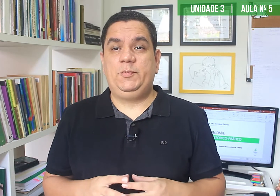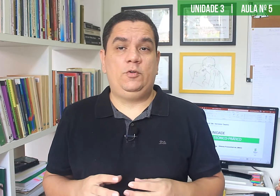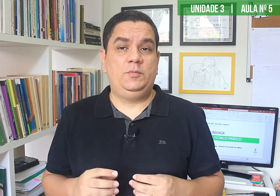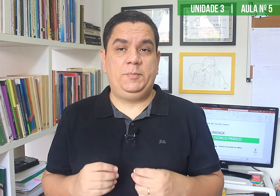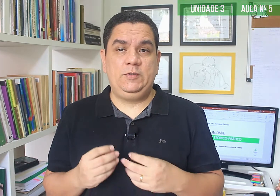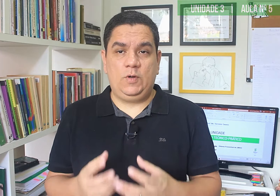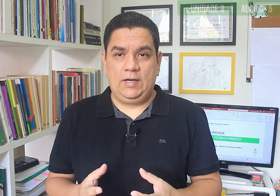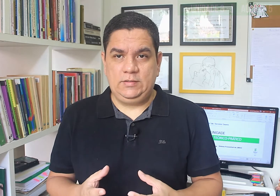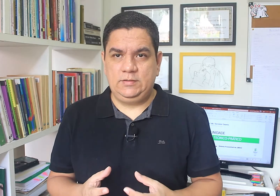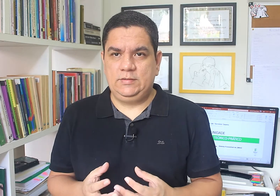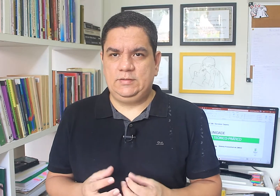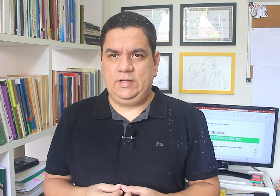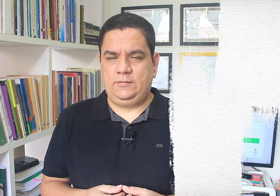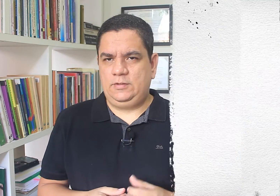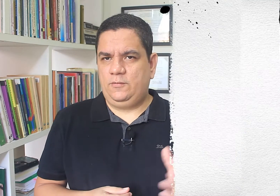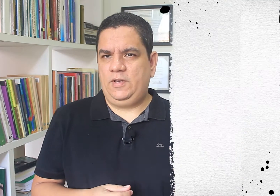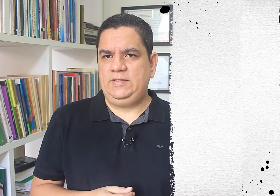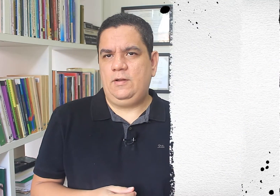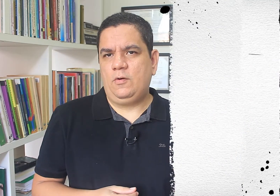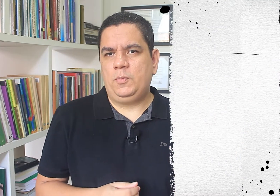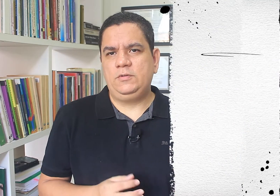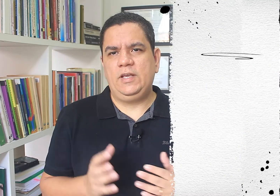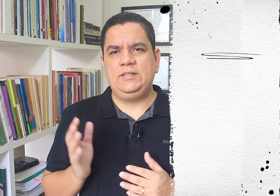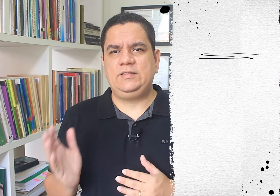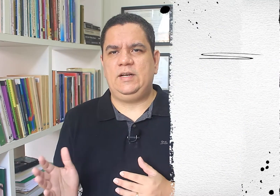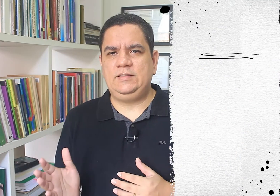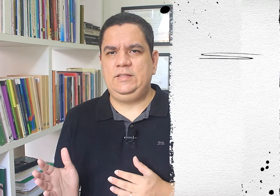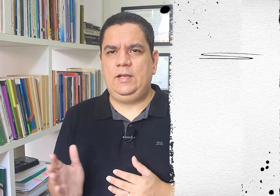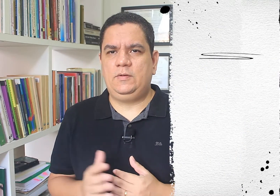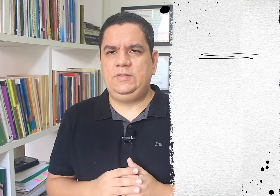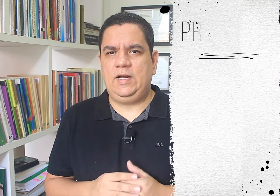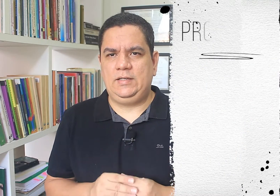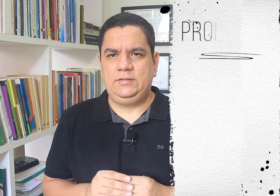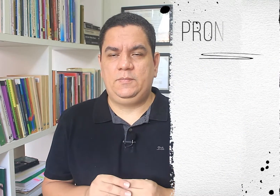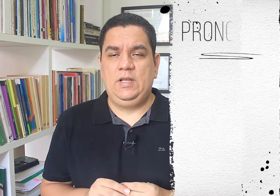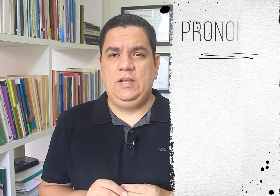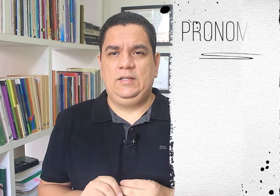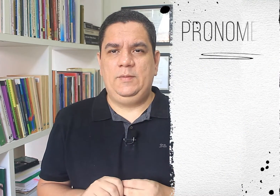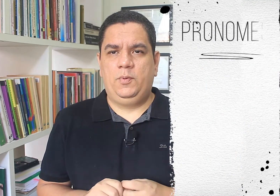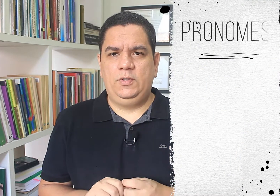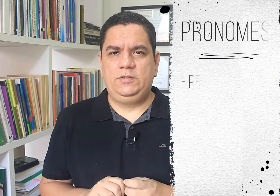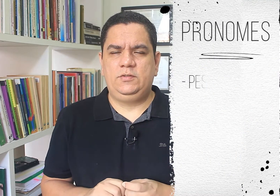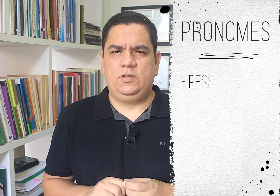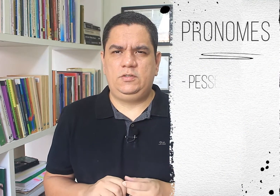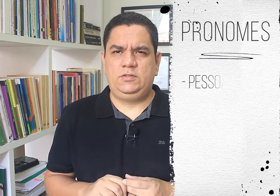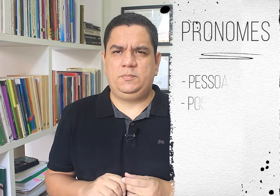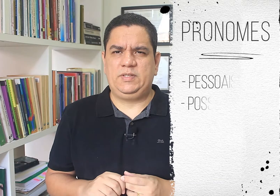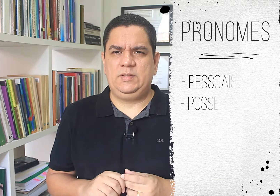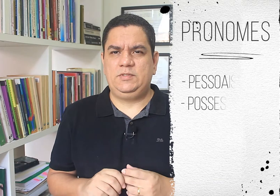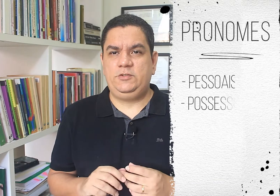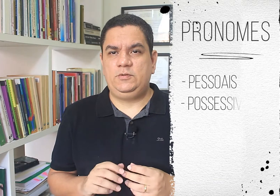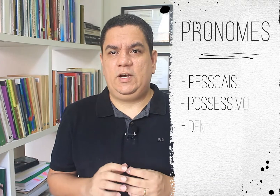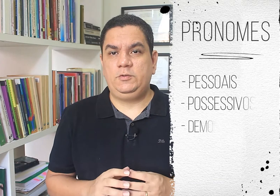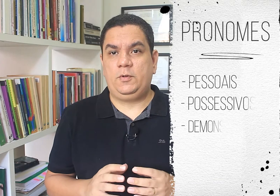pronomes pessoais, certo? Então foi assim na língua portuguesa, será assim na língua de sinais. Depois nós passamos a estudar os